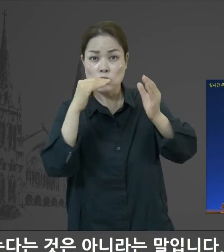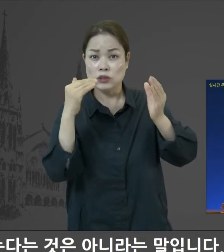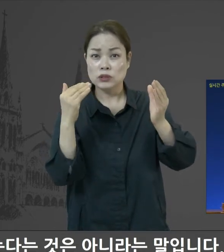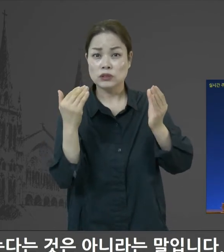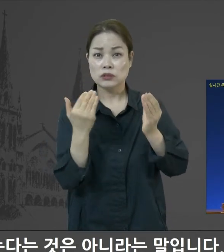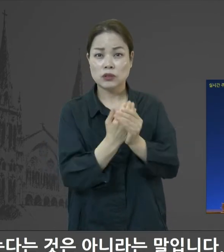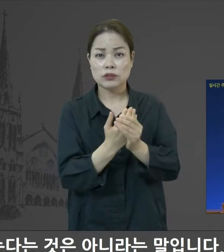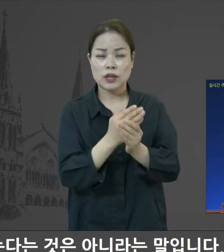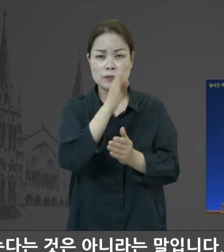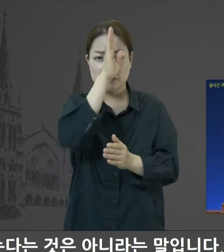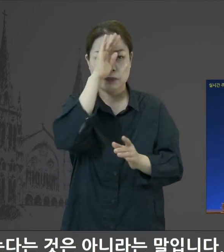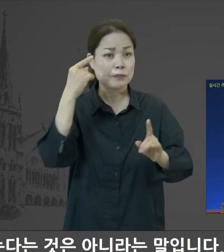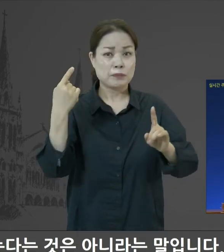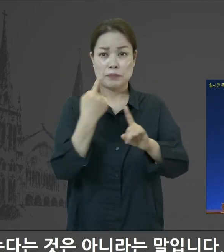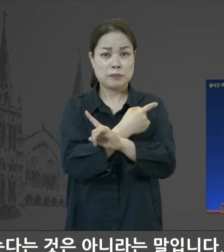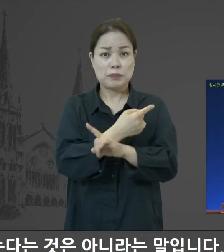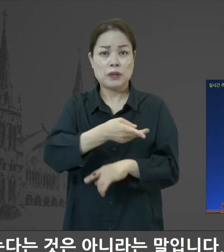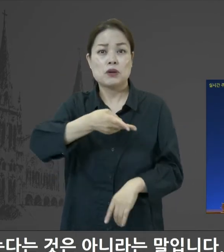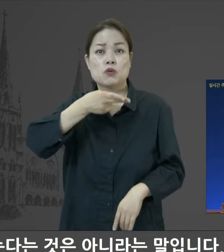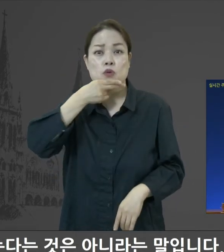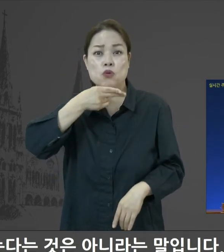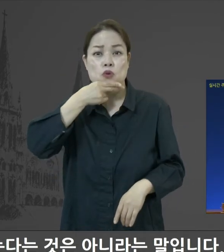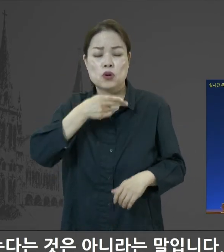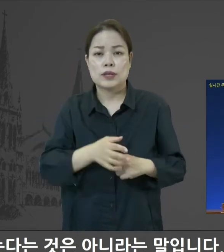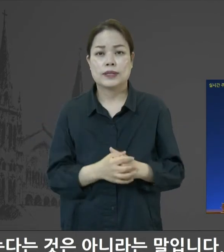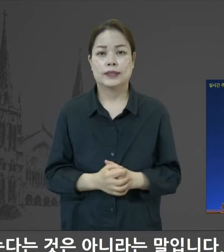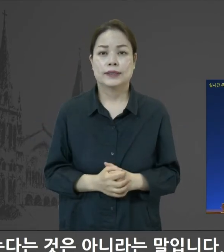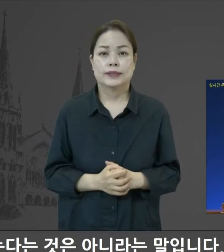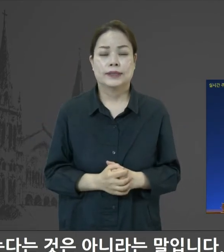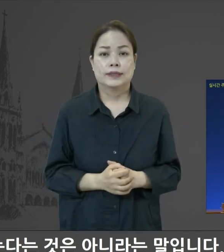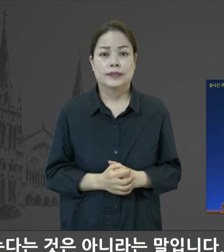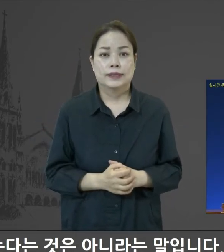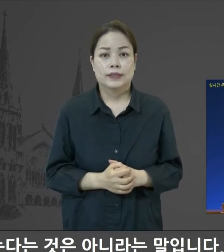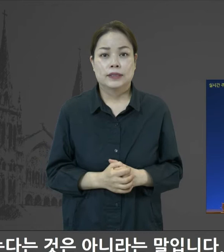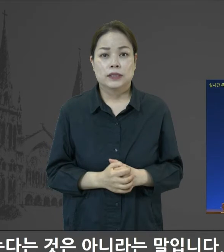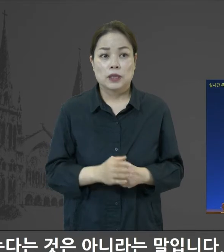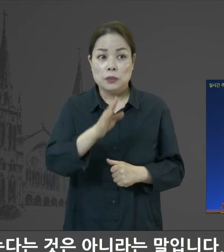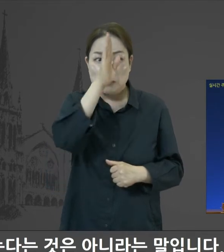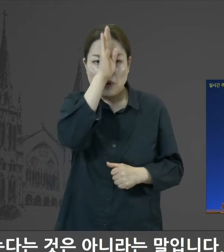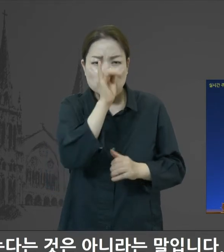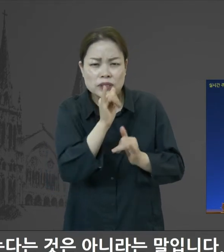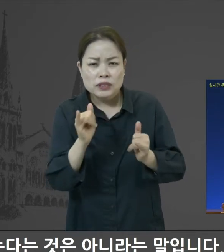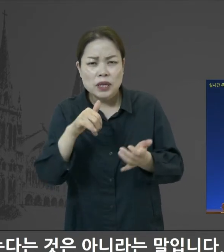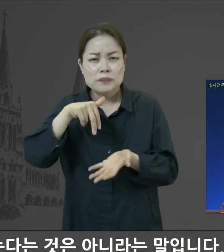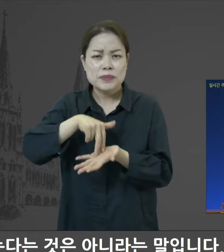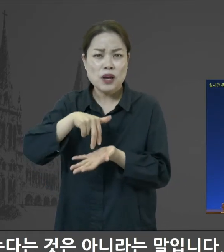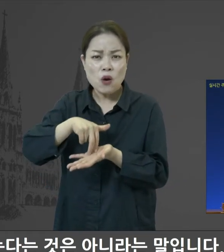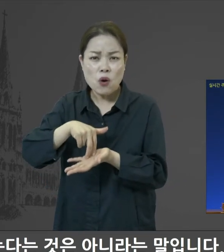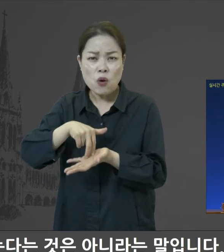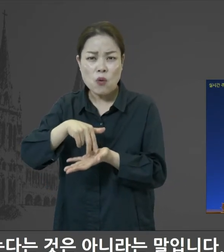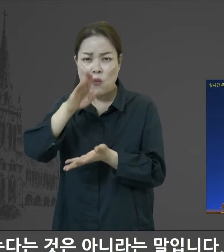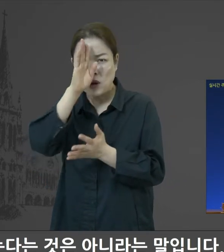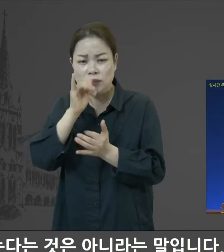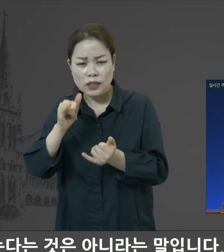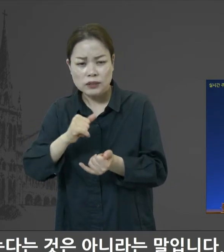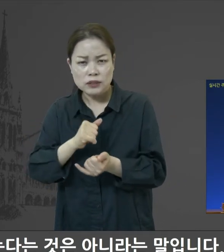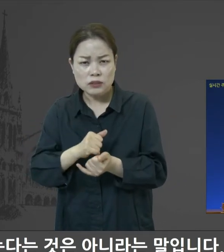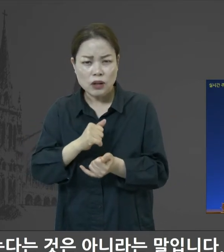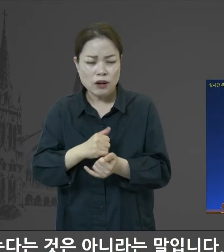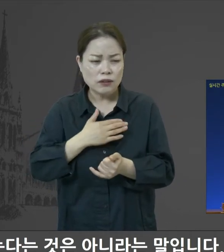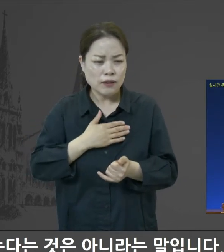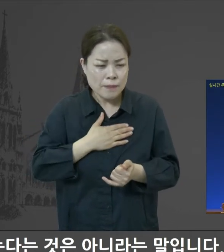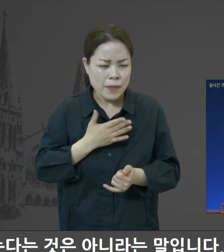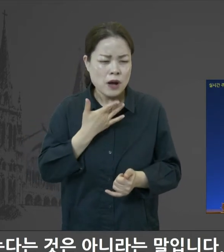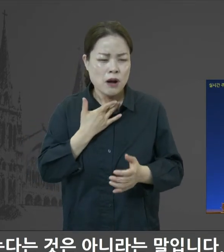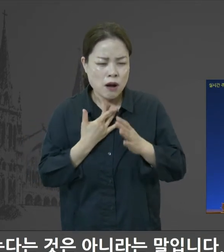얻는 것은 분명히 아니었을 것입니다. 그러나 병이 있는 사람들은 어떻습니까? 지푸라기라도